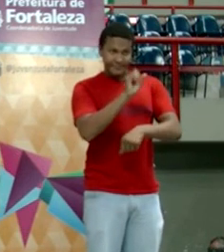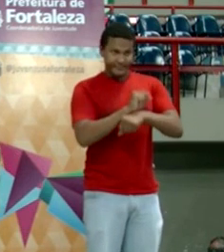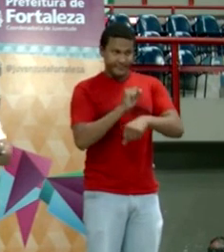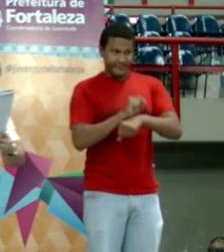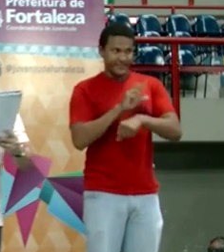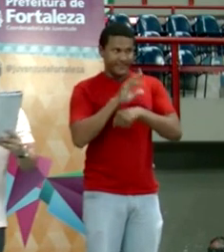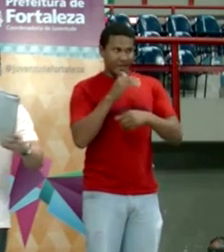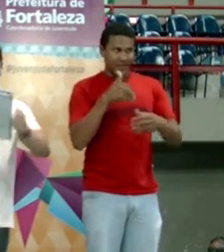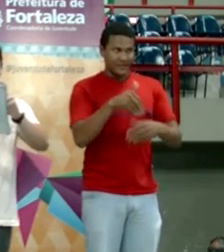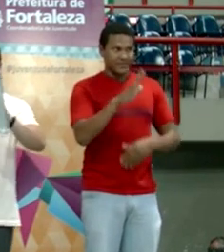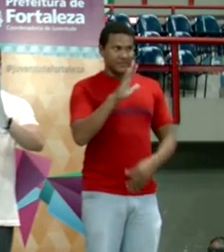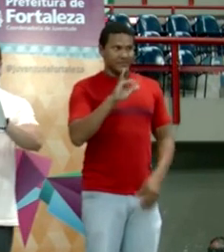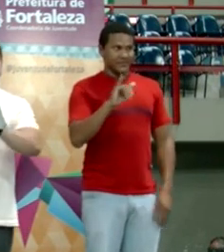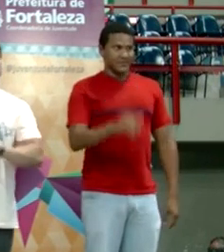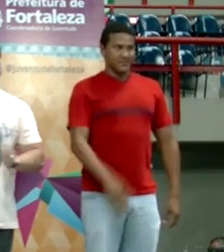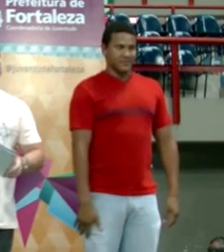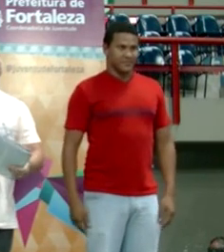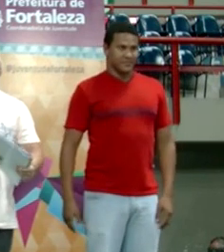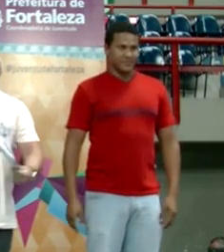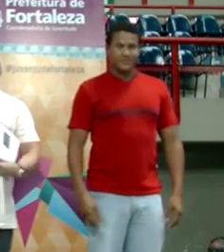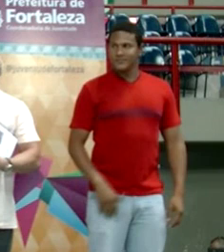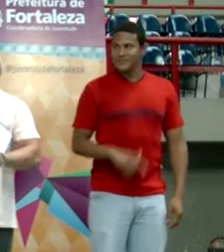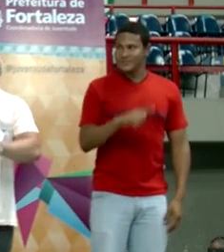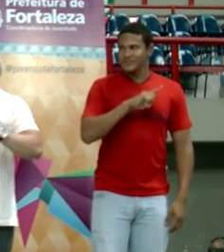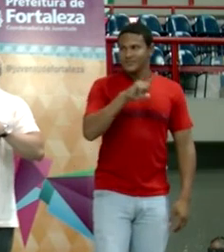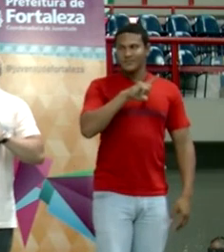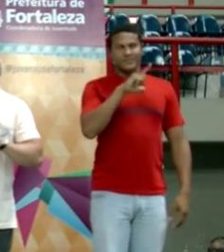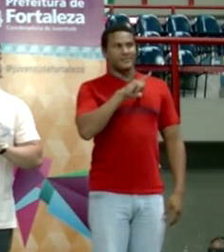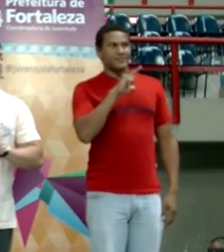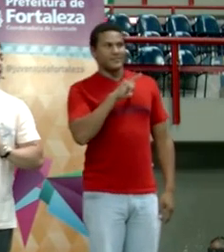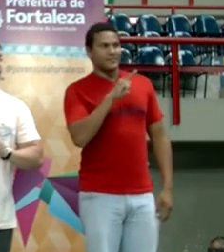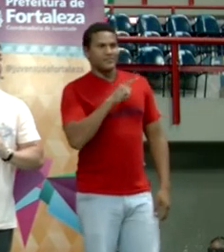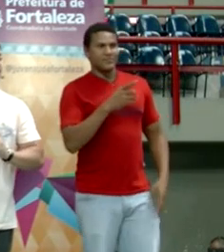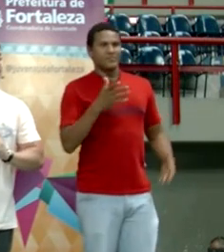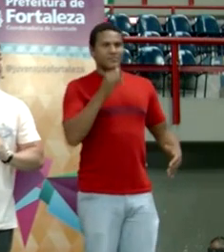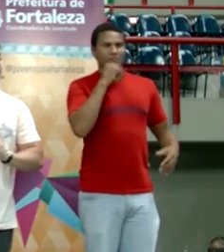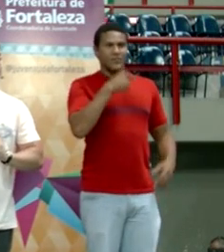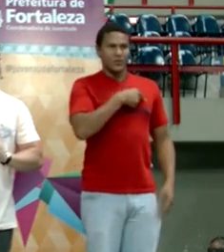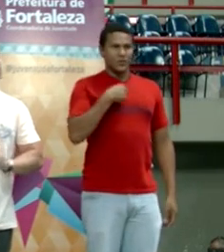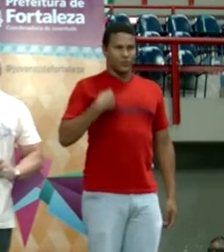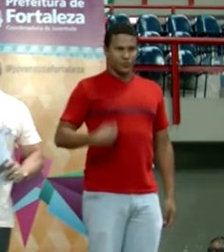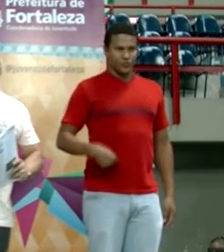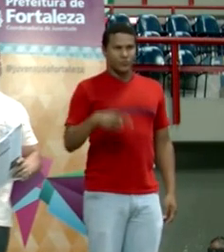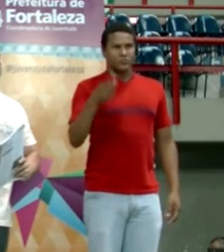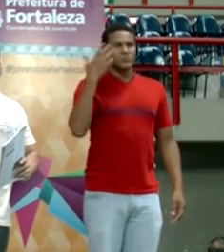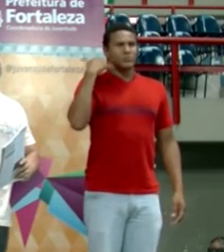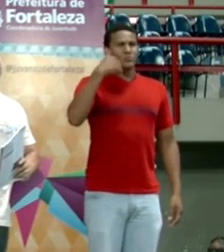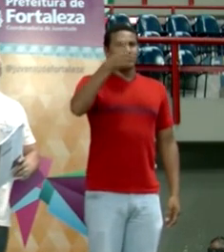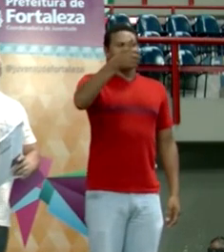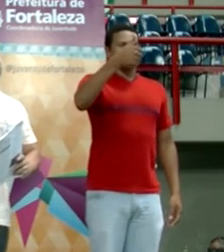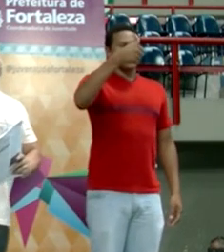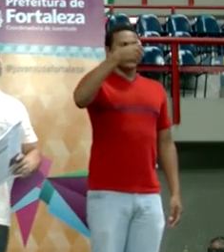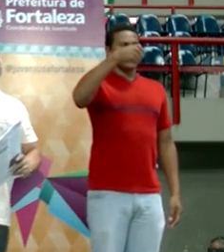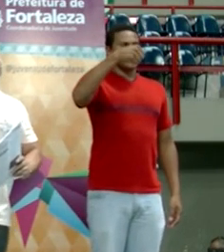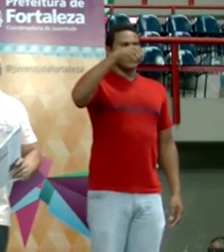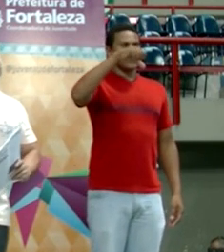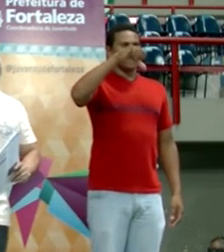tá certo? Vamos lá. Tem um jovenzinho, é China, 1989.